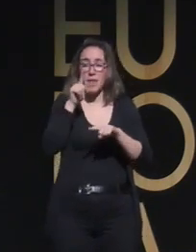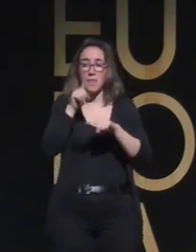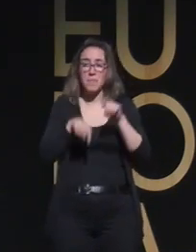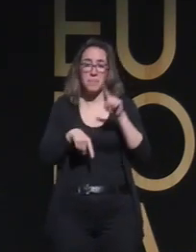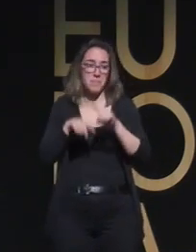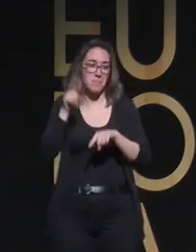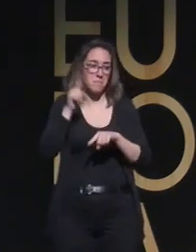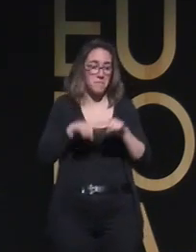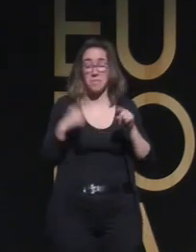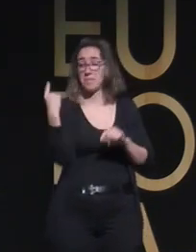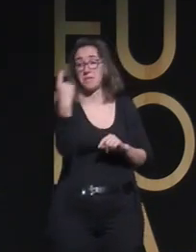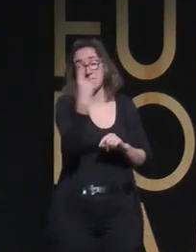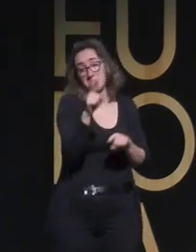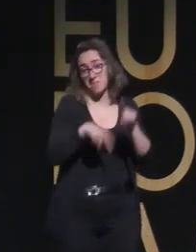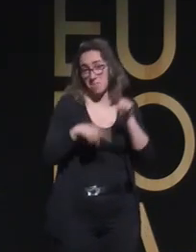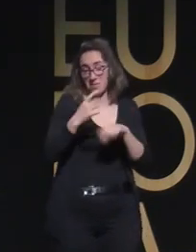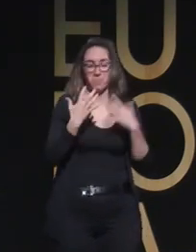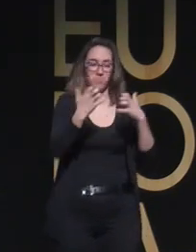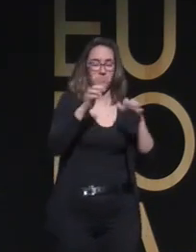¿Y en qué cambia?